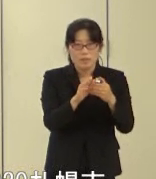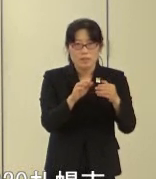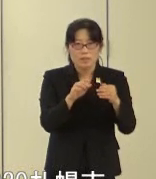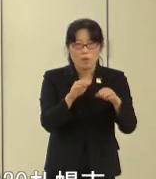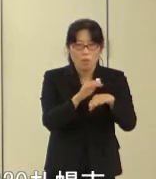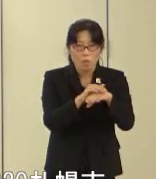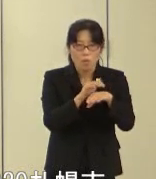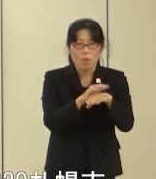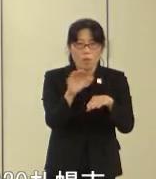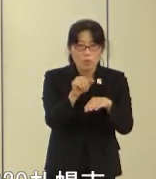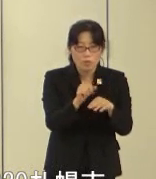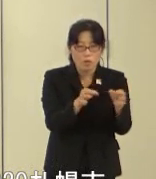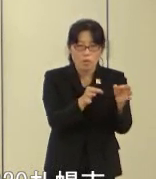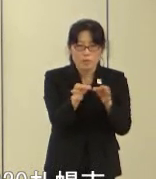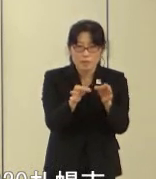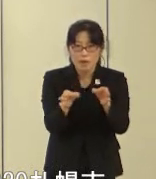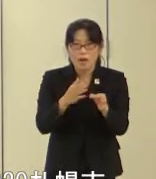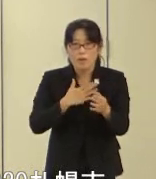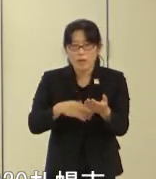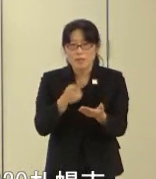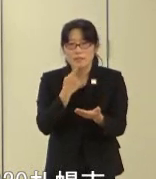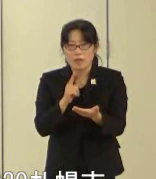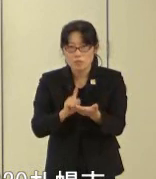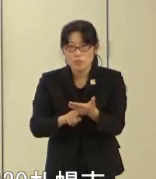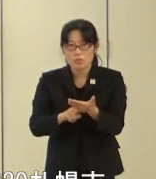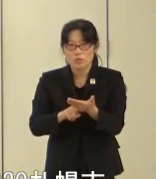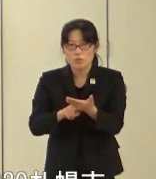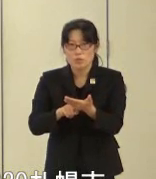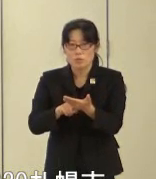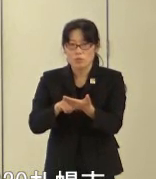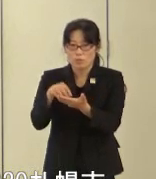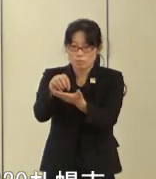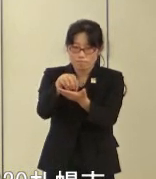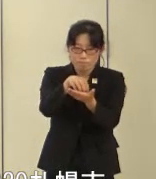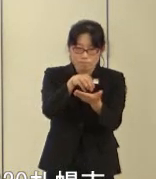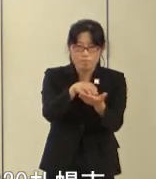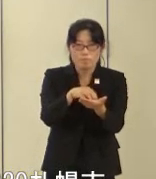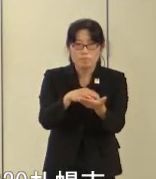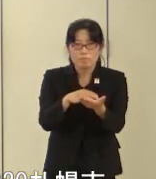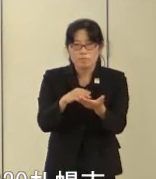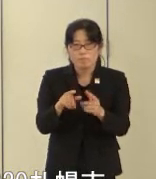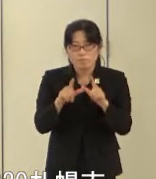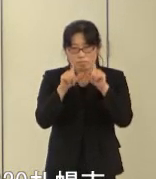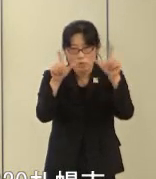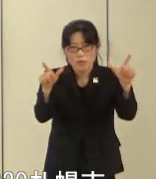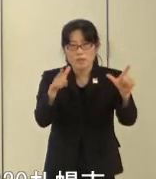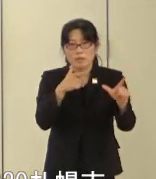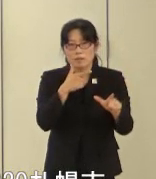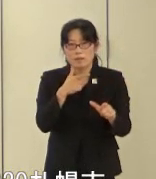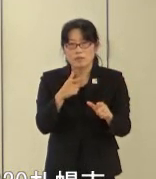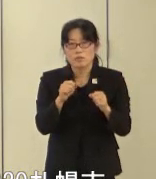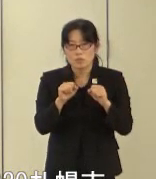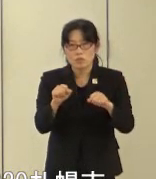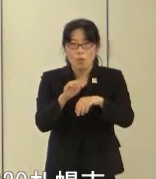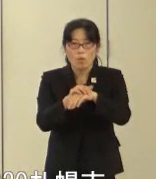がより、まあ、分かりやすくお知らせできるような、そういう対応も取っていきたいというふうに